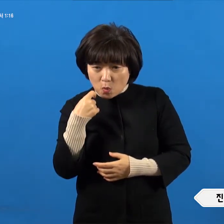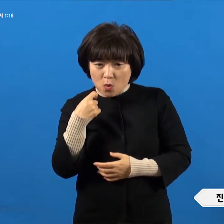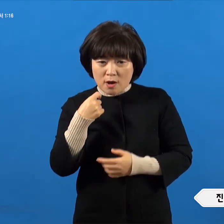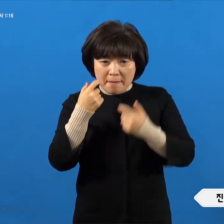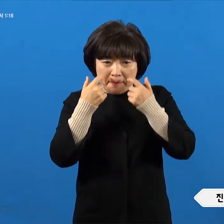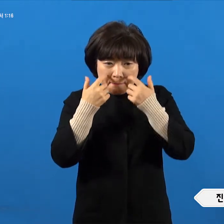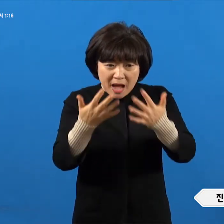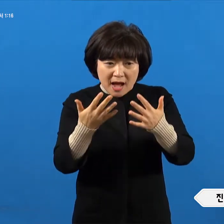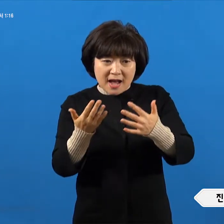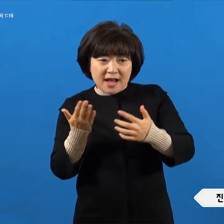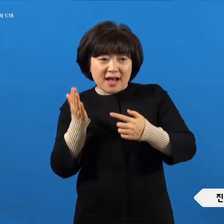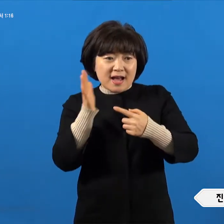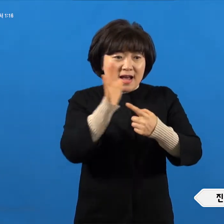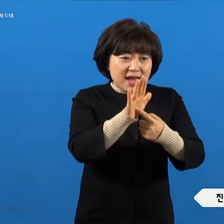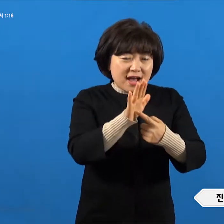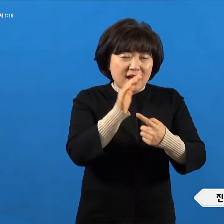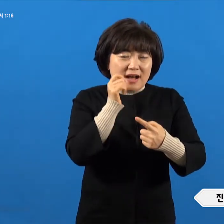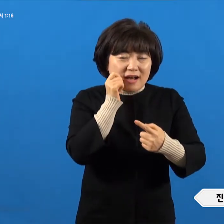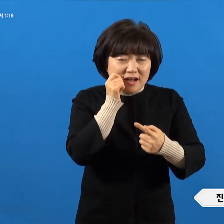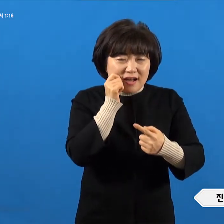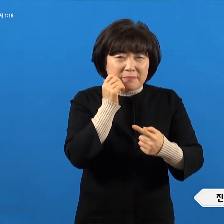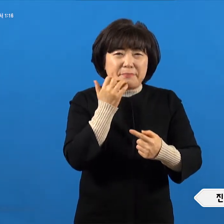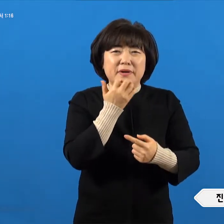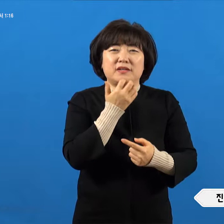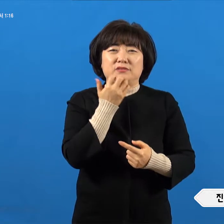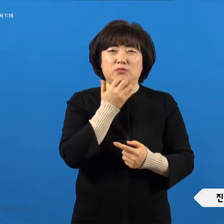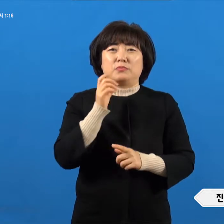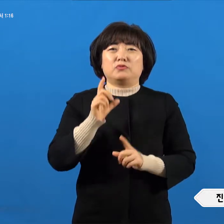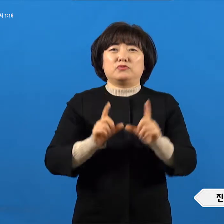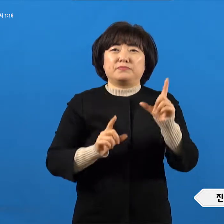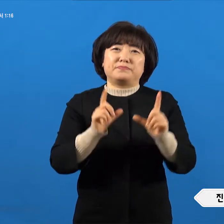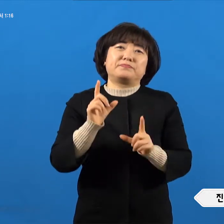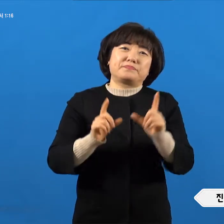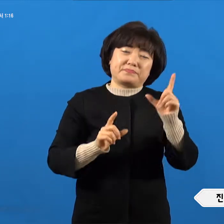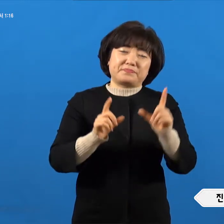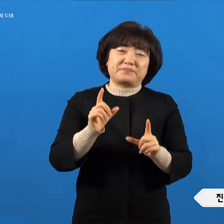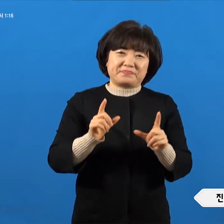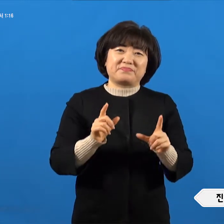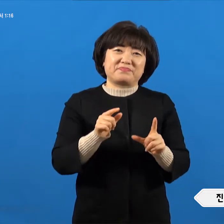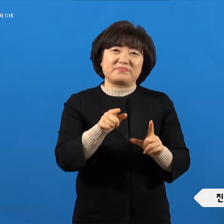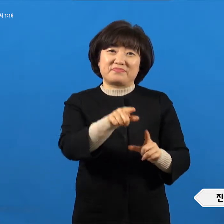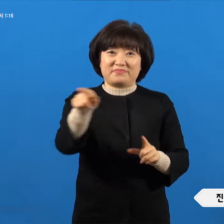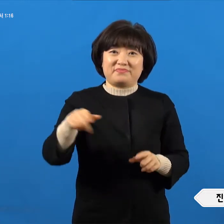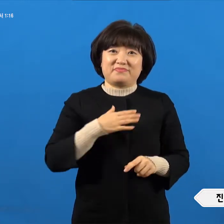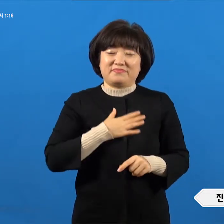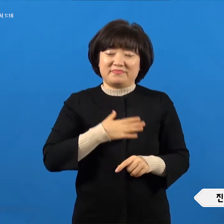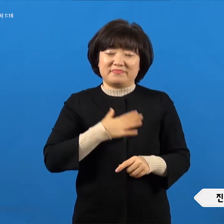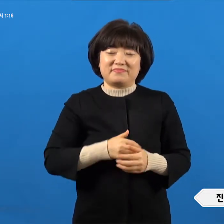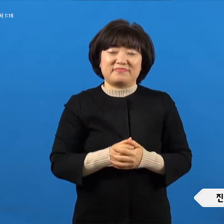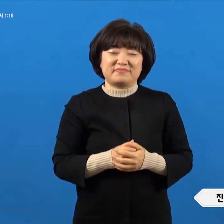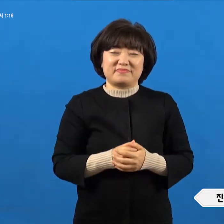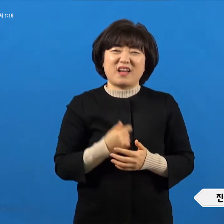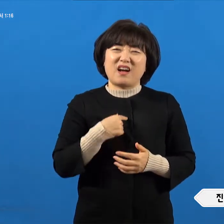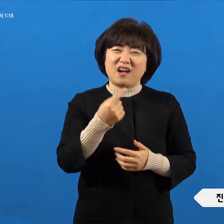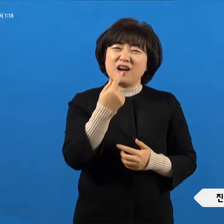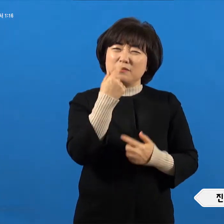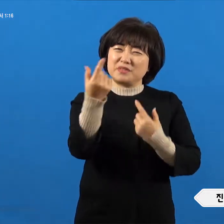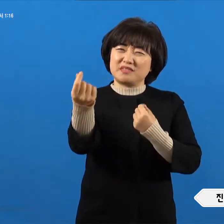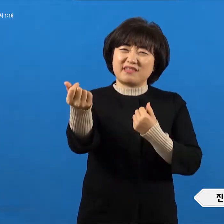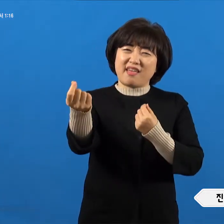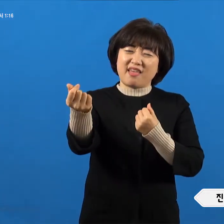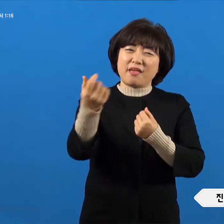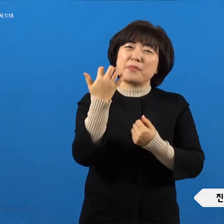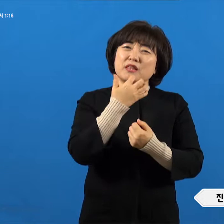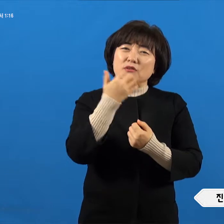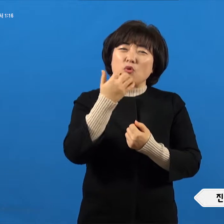선포하지 못하고 나누지 못했던 베드로의 모습을 우리는 살펴봅니다. 우리에게도 그런